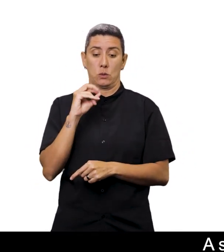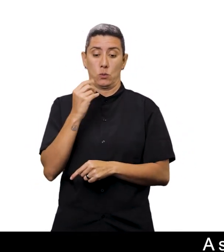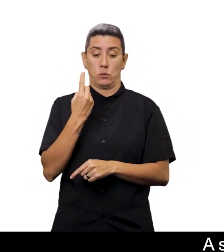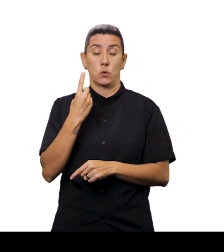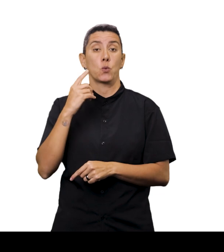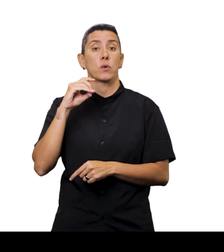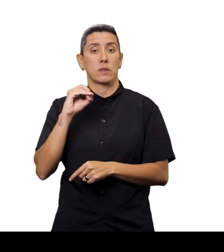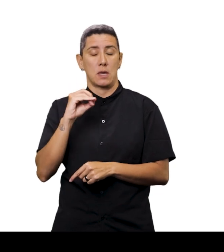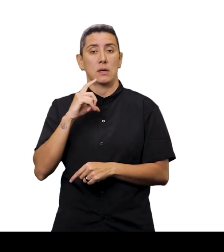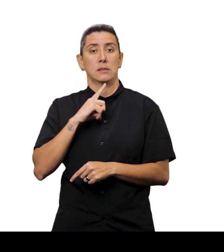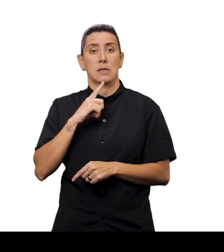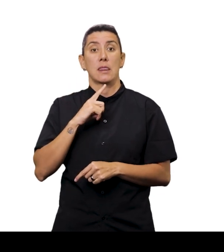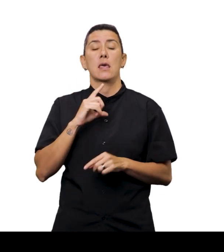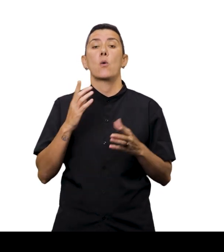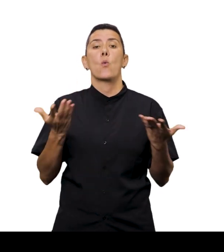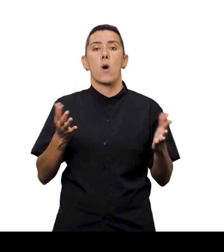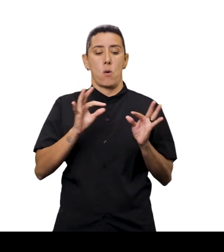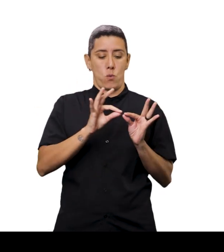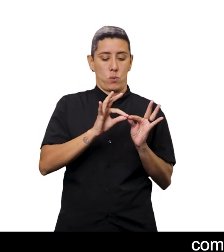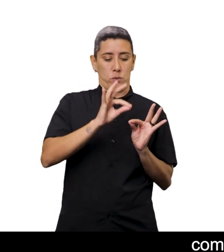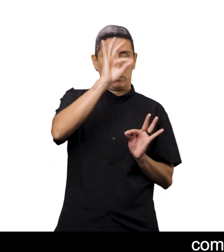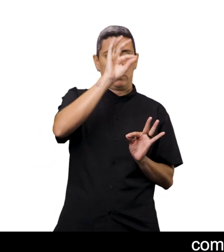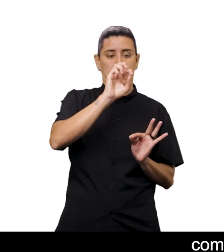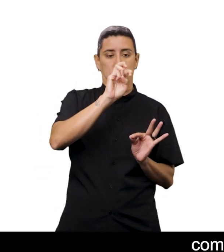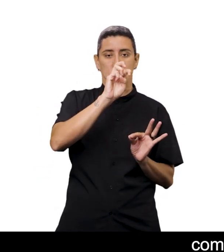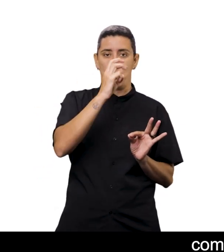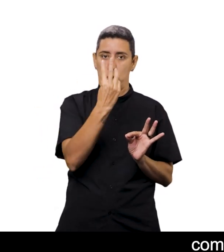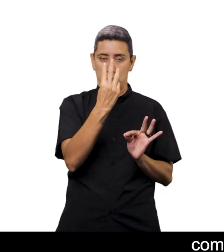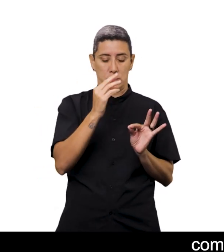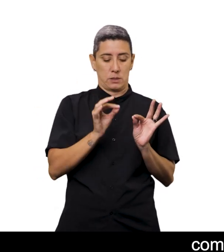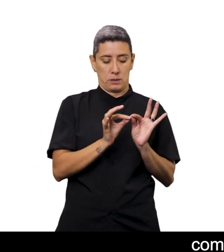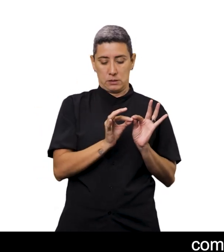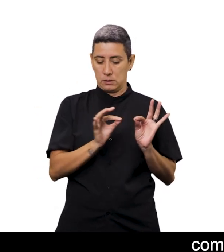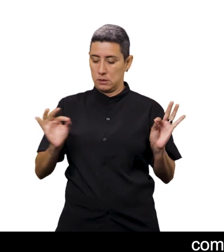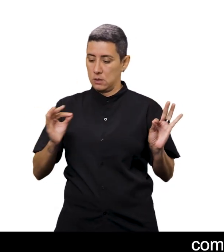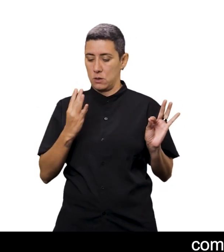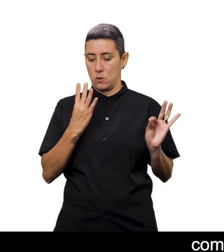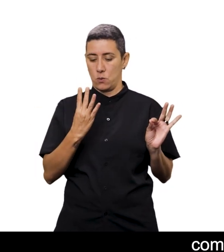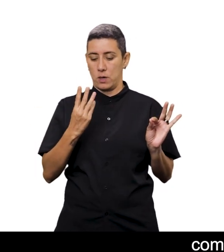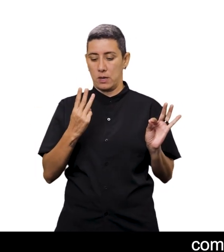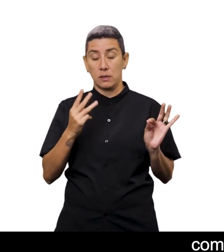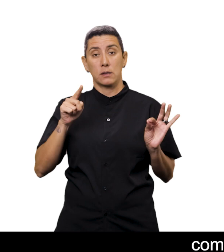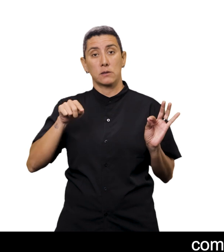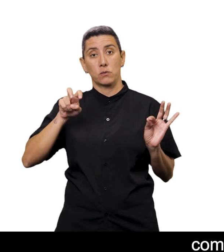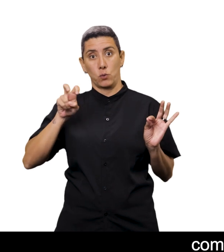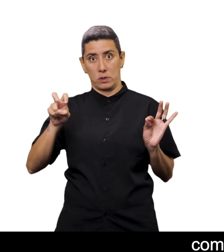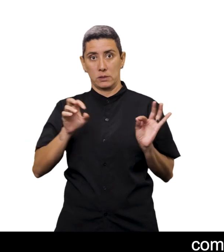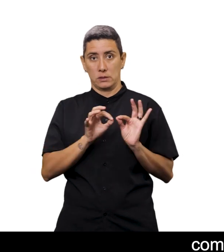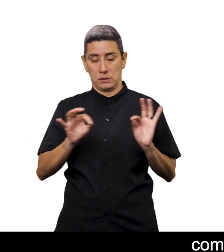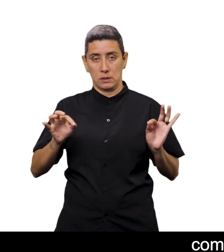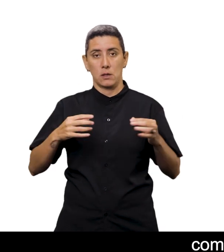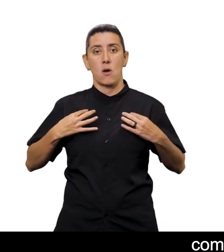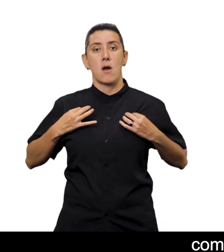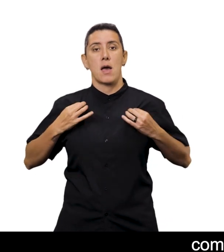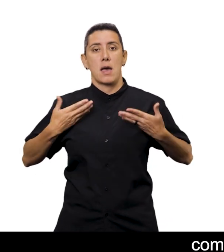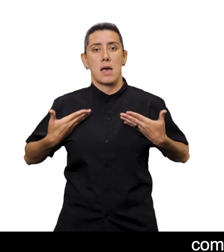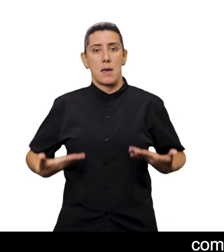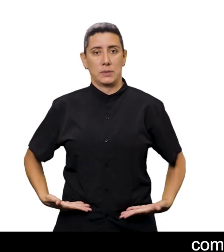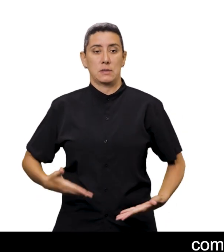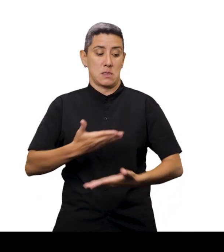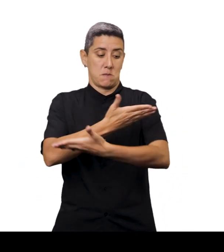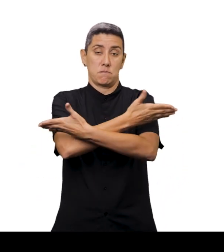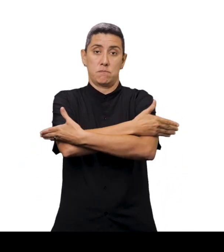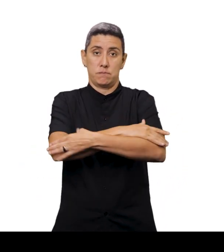é vida", foi produzida em 2010 com 53 centímetros de altura por 43,5